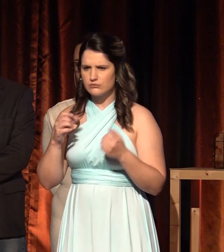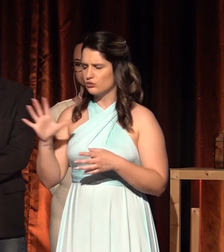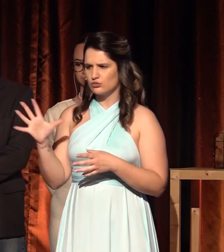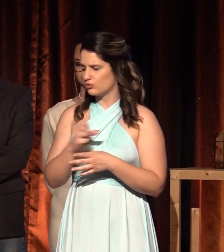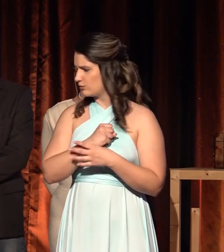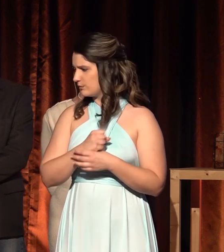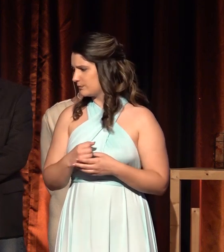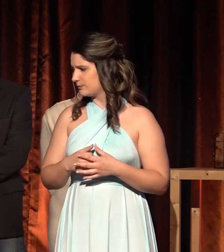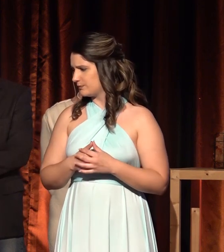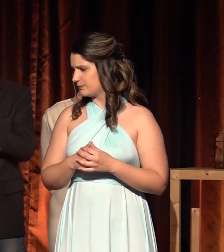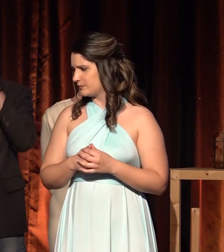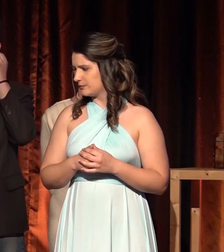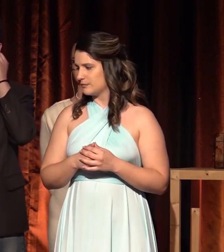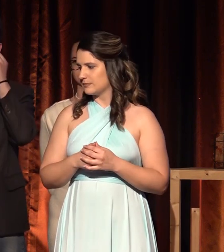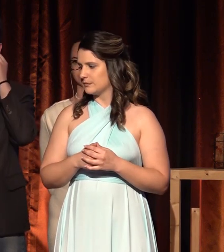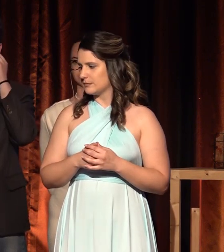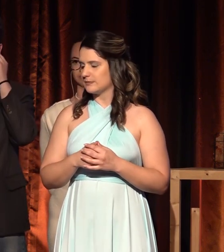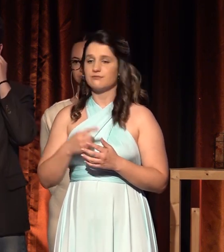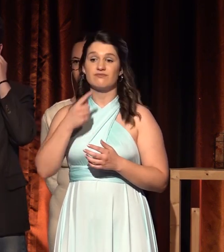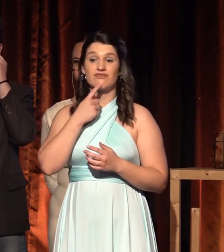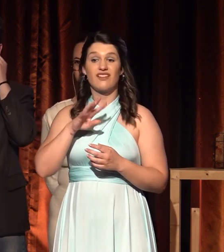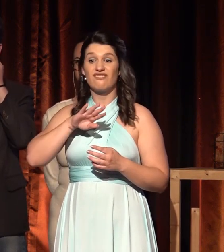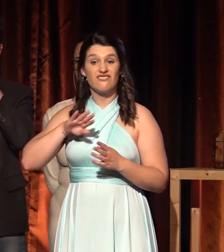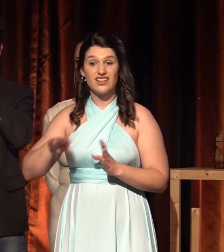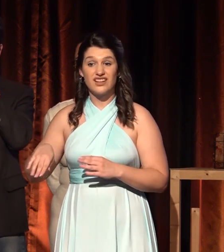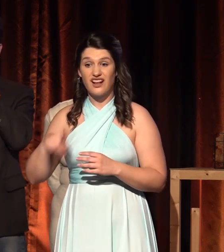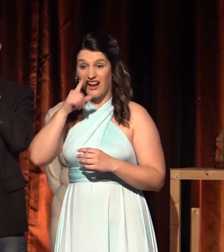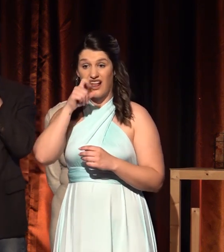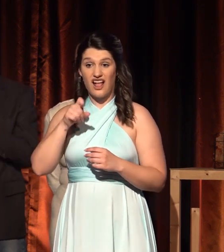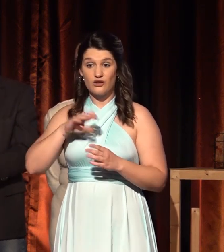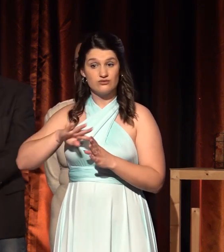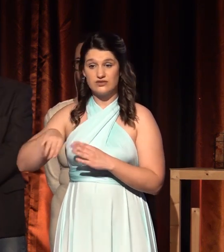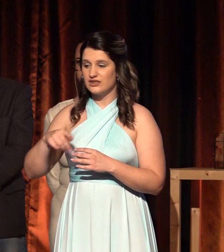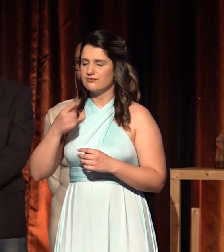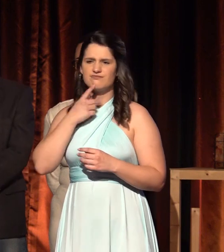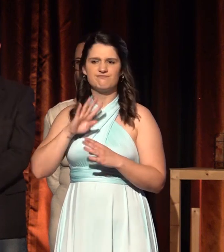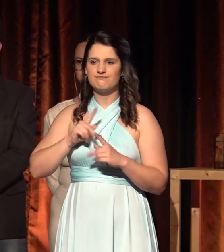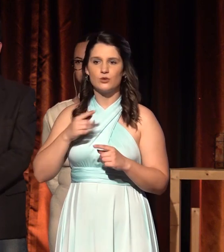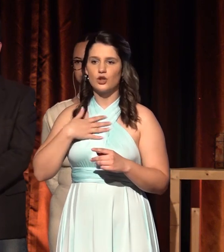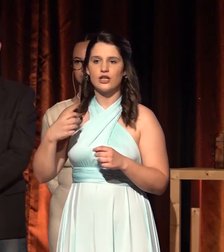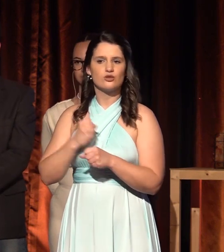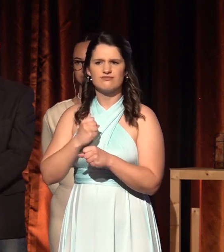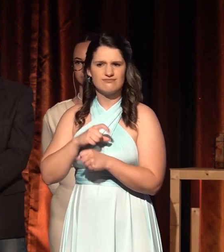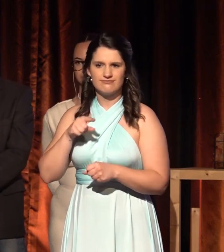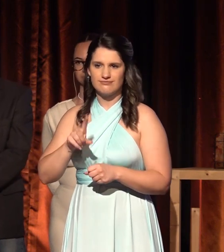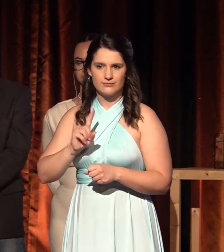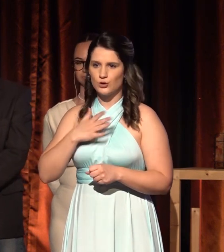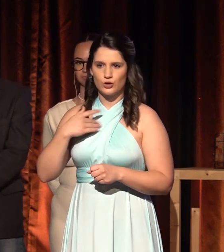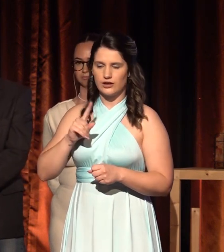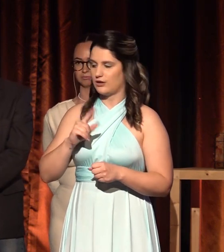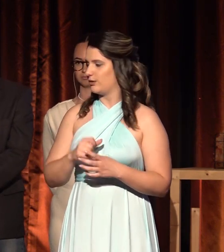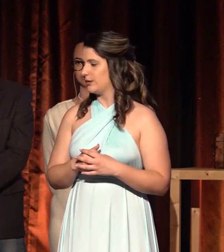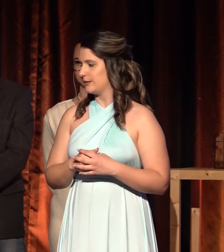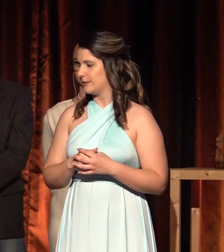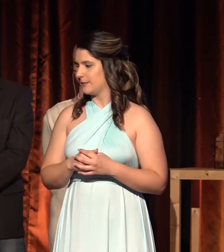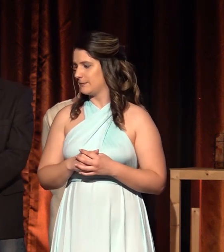notes, però em vaig adonar que la cuina professional no era per a mi. Informant-me i seguint el fil de la sala, que era el cicle que més ganes